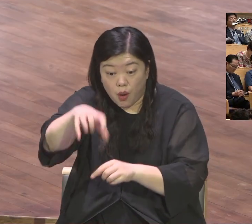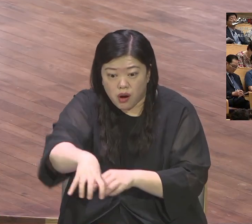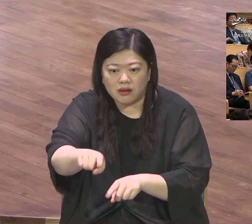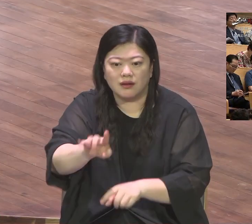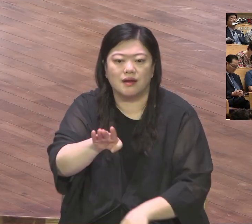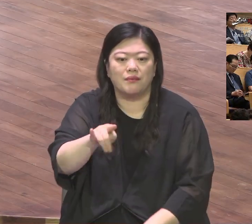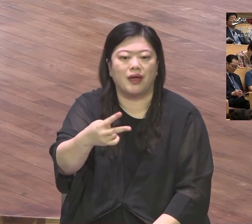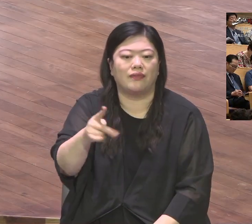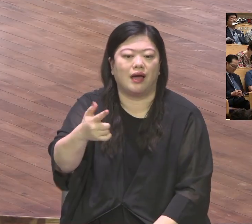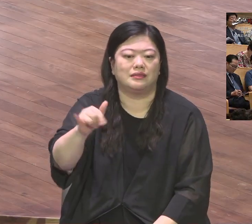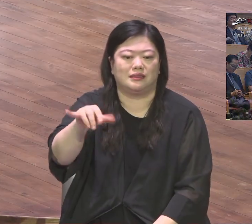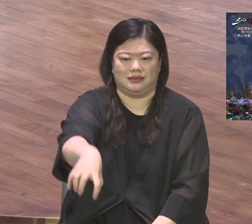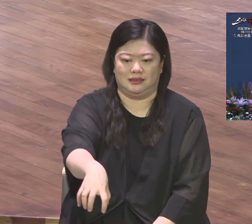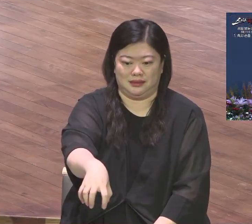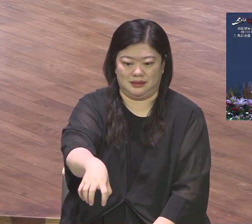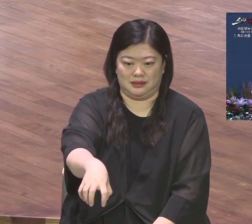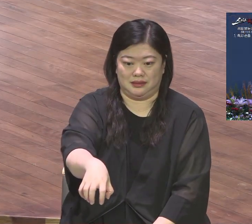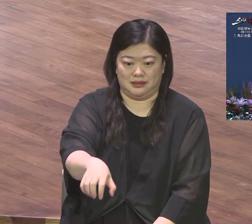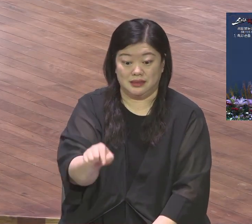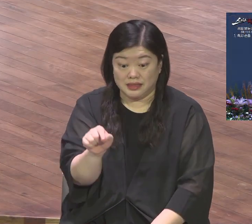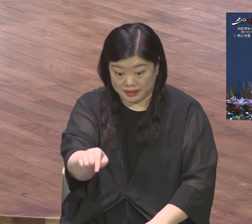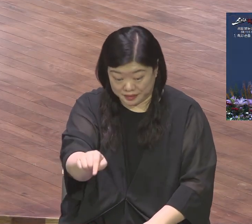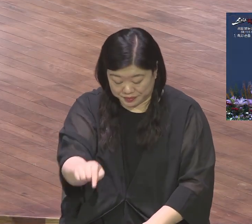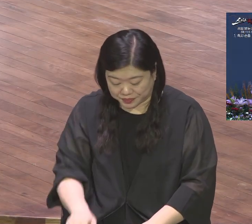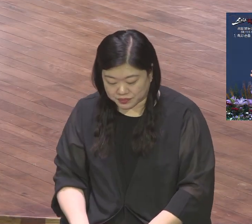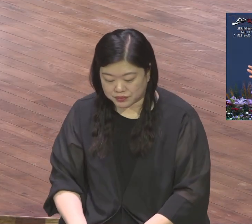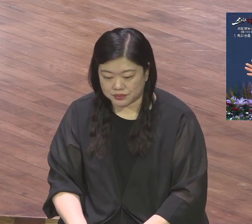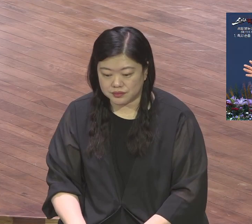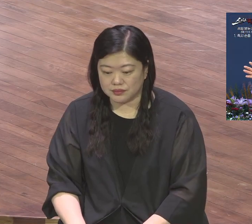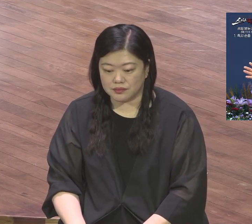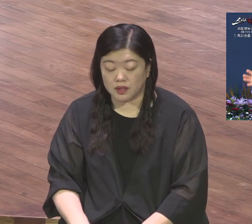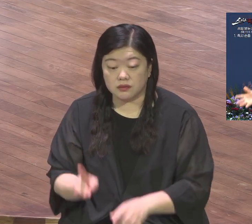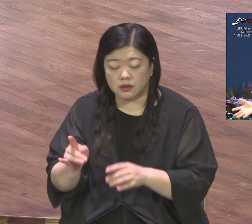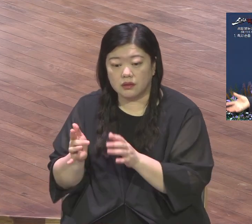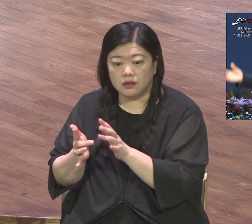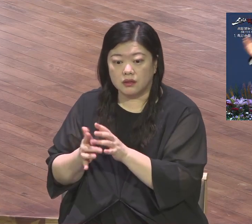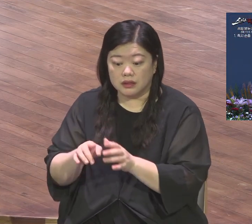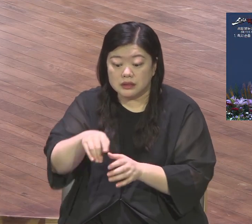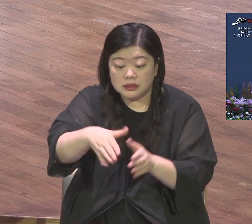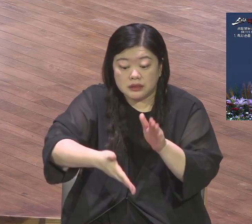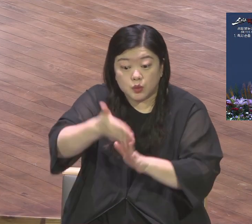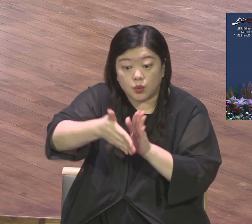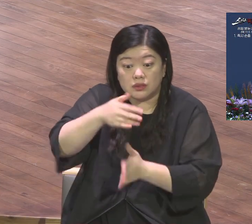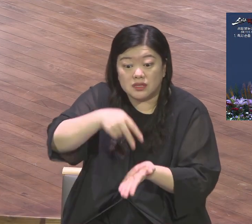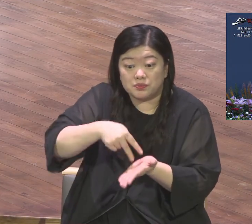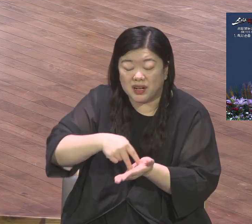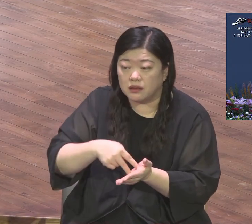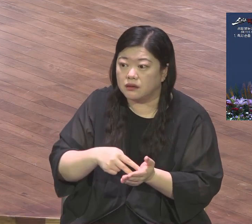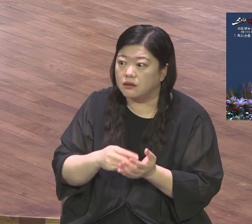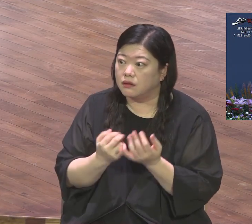죽은 지 사흘 돼가지고 사흘 된 나사로 살려내니까 그 지역이 어떻게 되겠어요? 난리가 난 거예요.